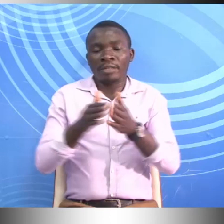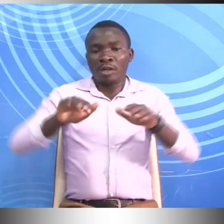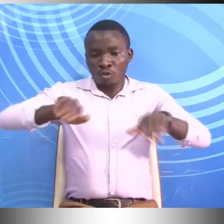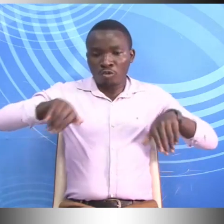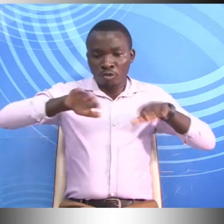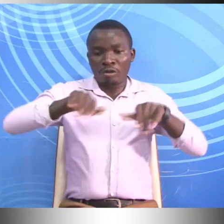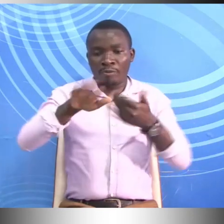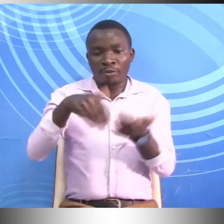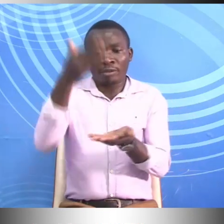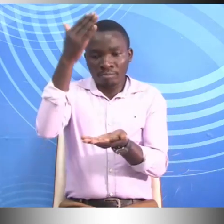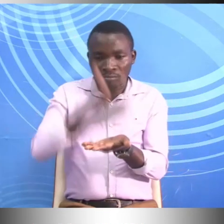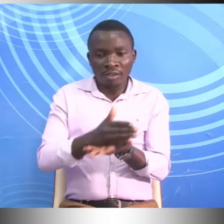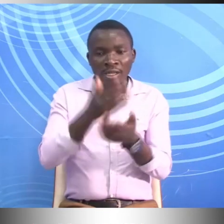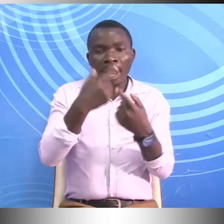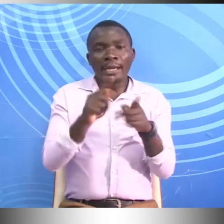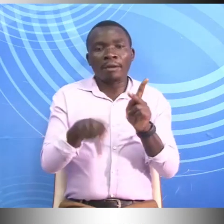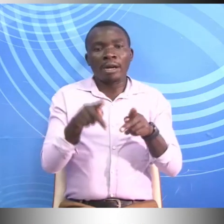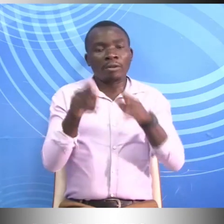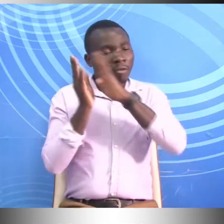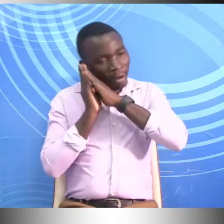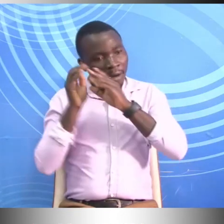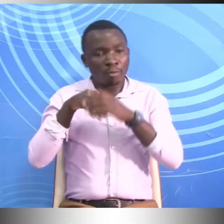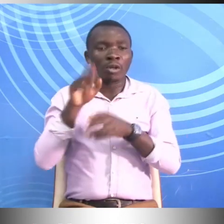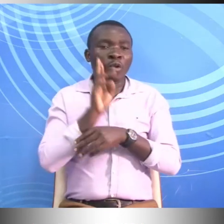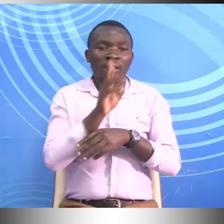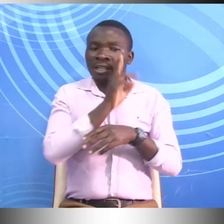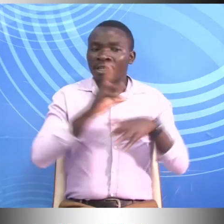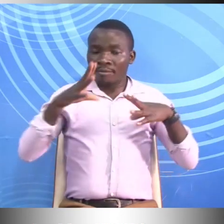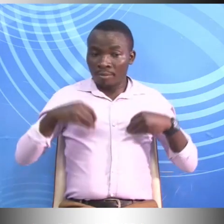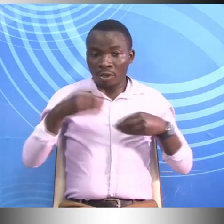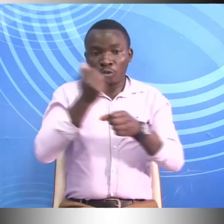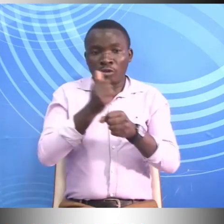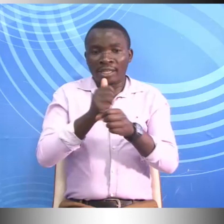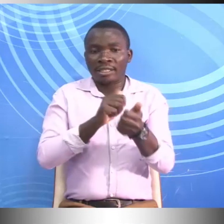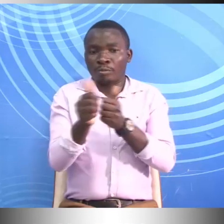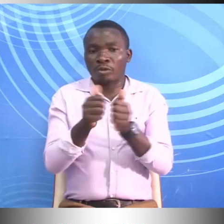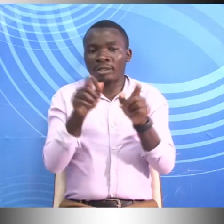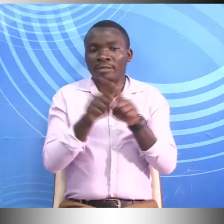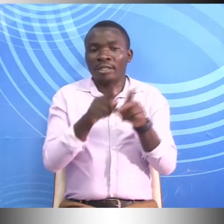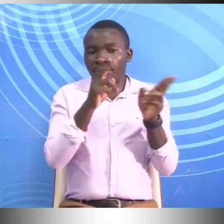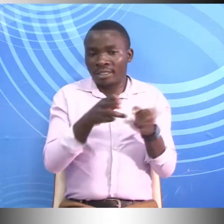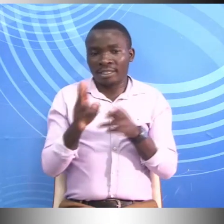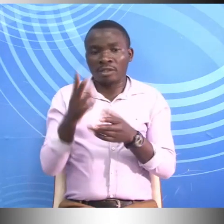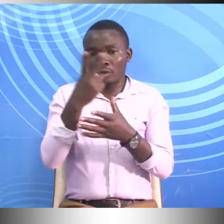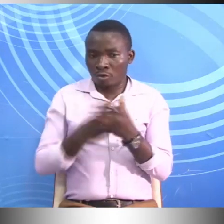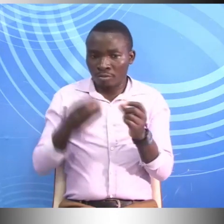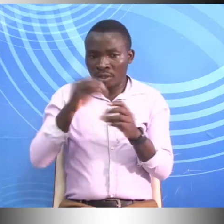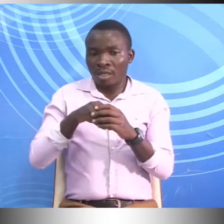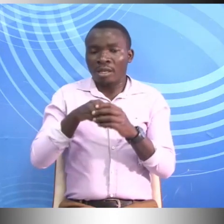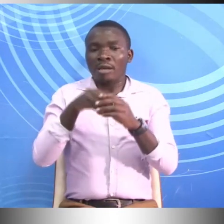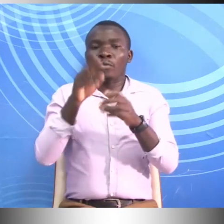birabujijwe. Icyakora abantu bacumbitse muri hoteli bo bemerewe gukora izo siporo zombi kuri hoteli